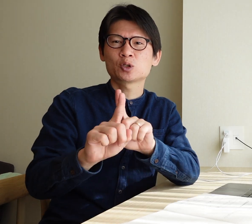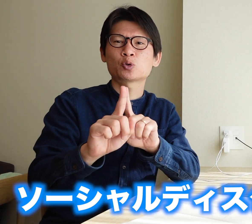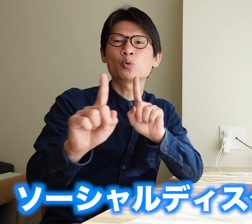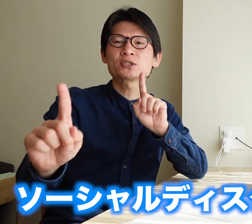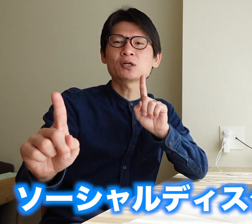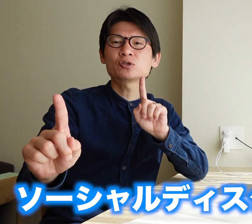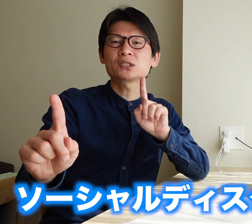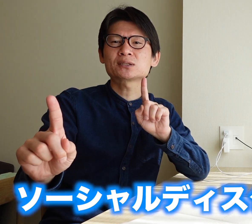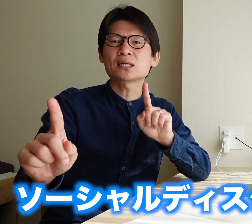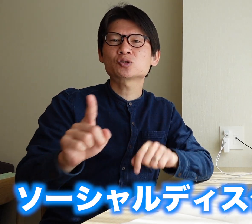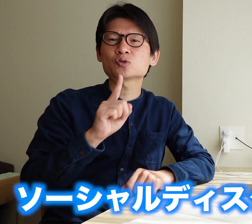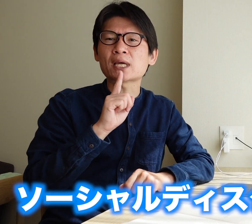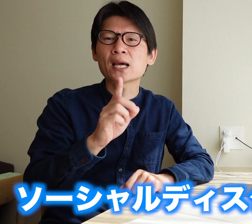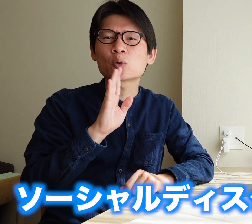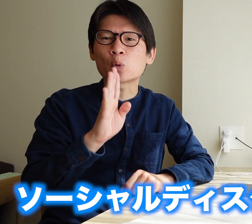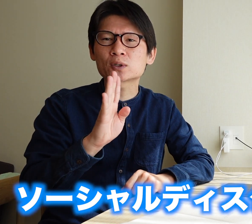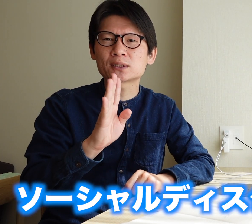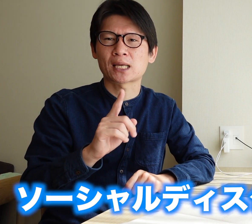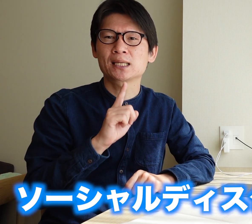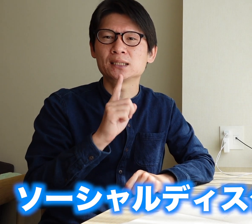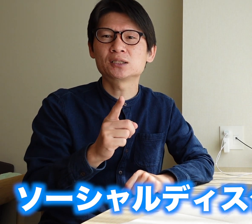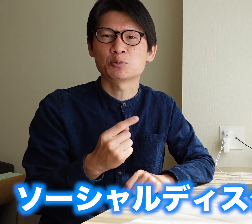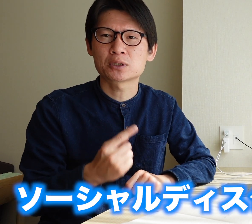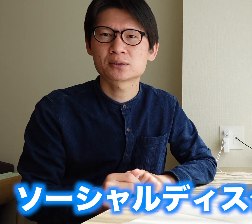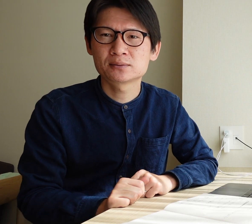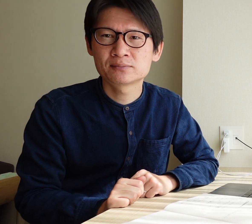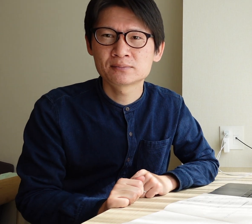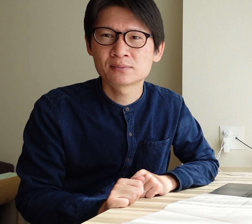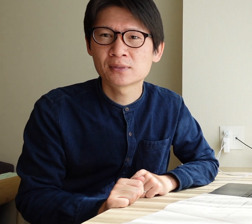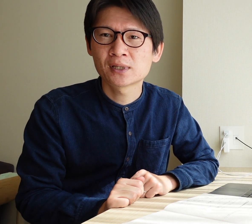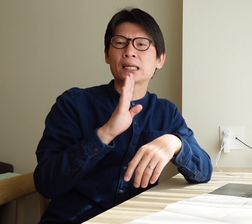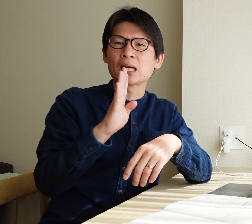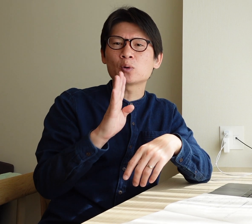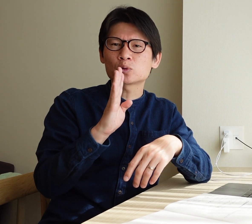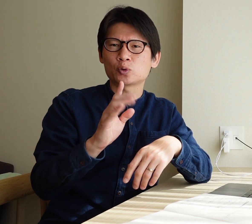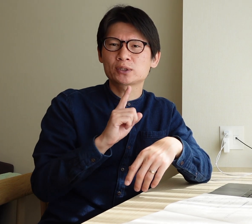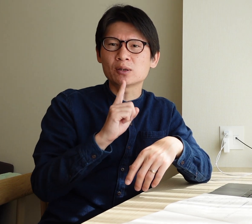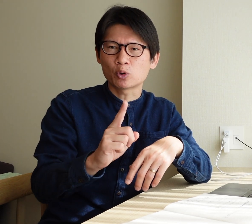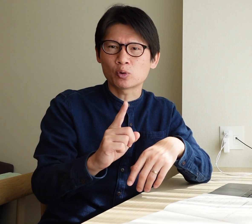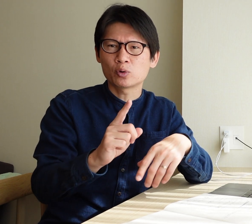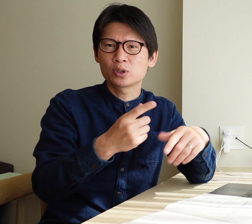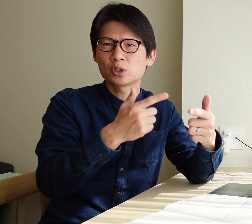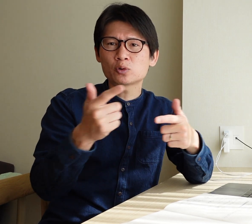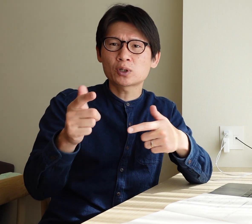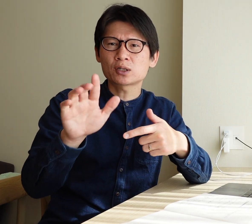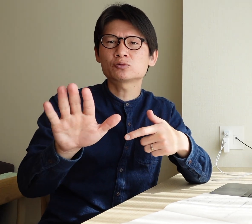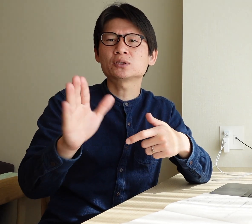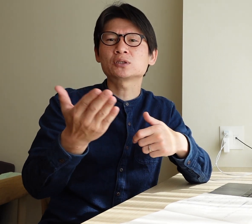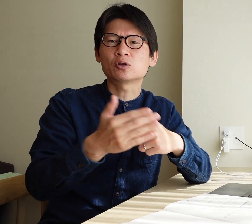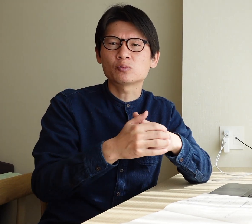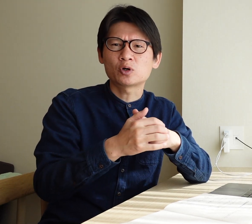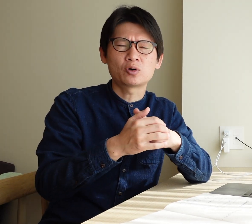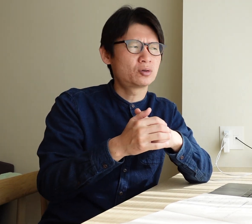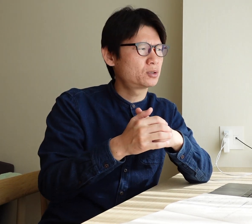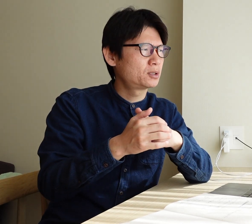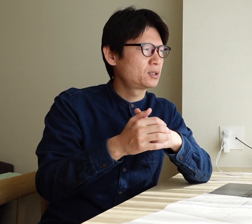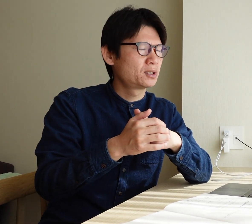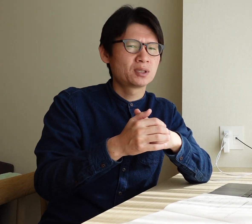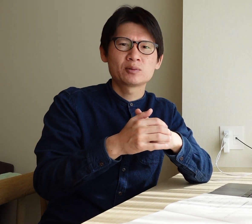ソーシャルディスタンス言語って言ってます。言語といってもいろいろあるんですけれども、皆